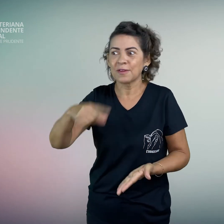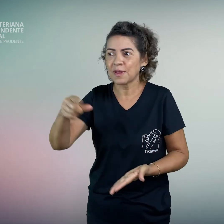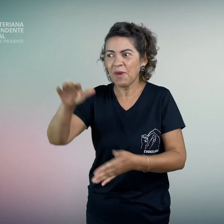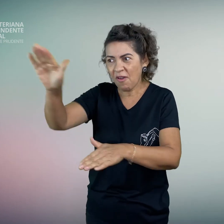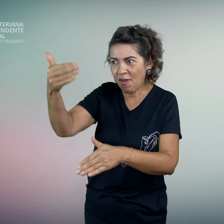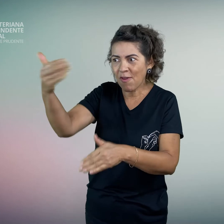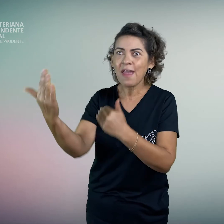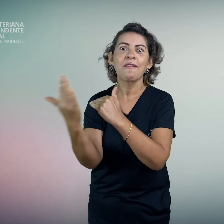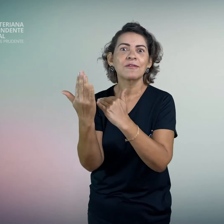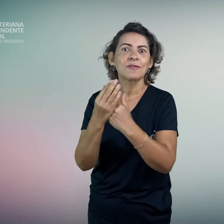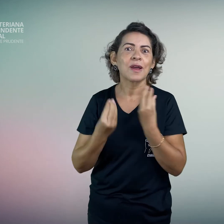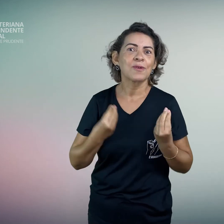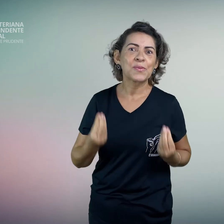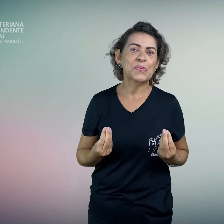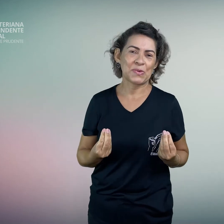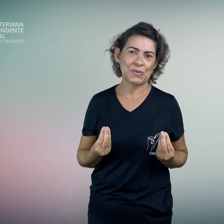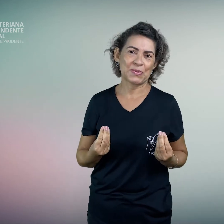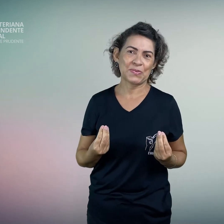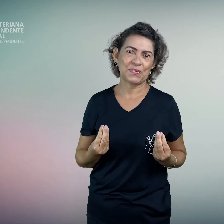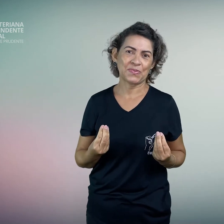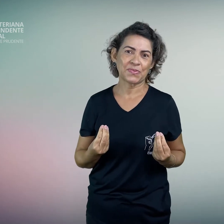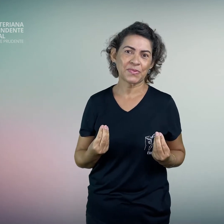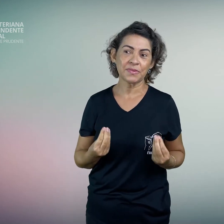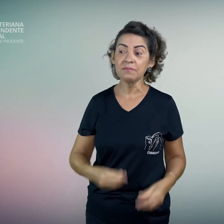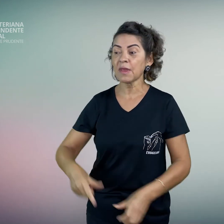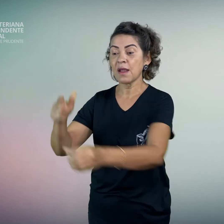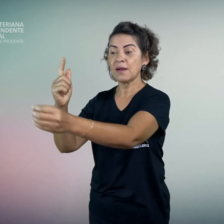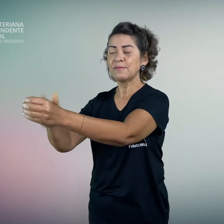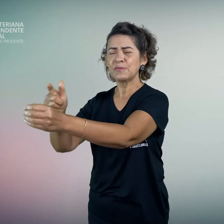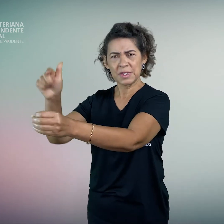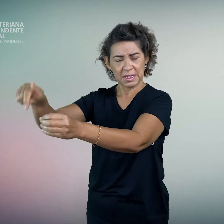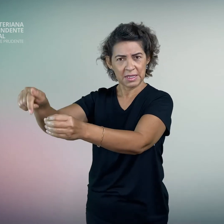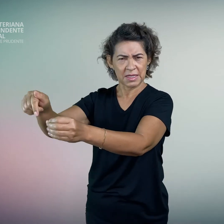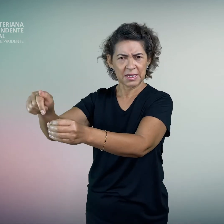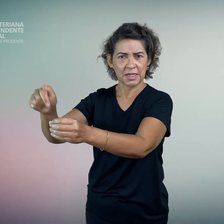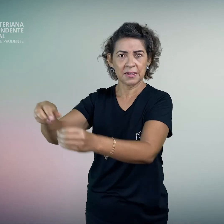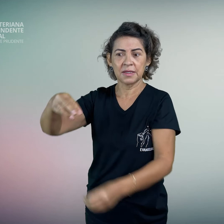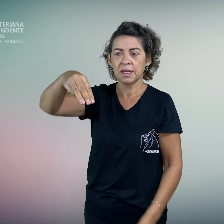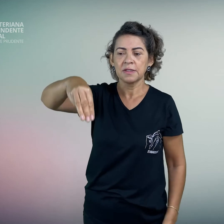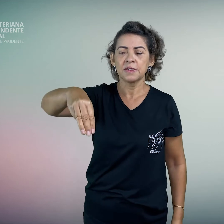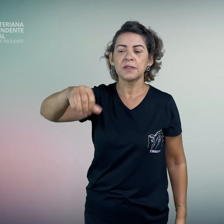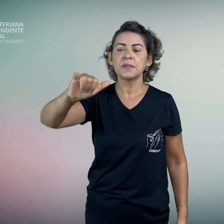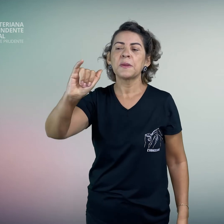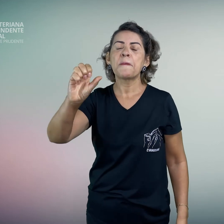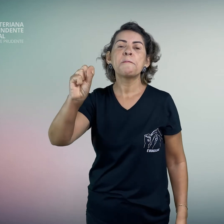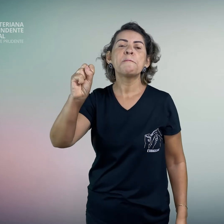Jefté então vai até uma cidade chamada Mispa, um lugar onde se invocava a